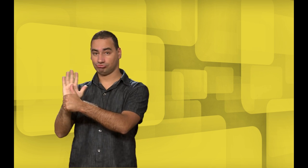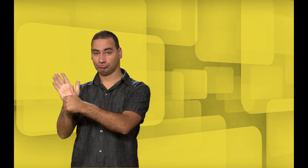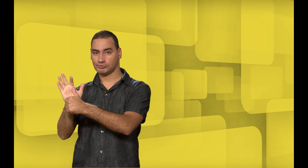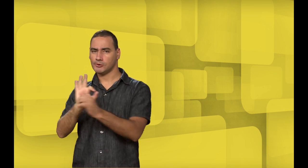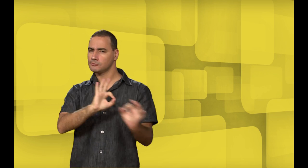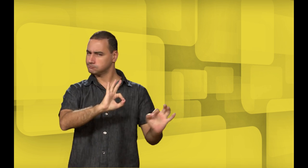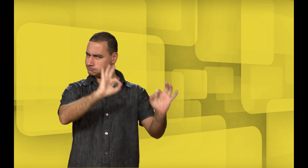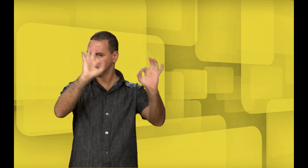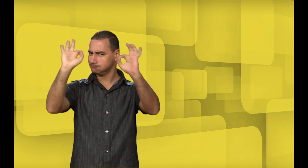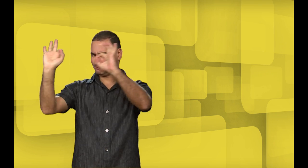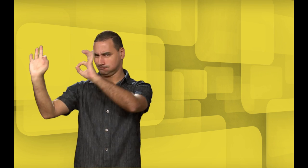Gostou?